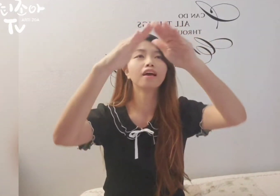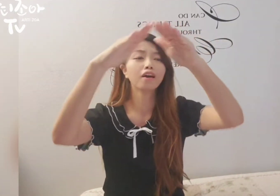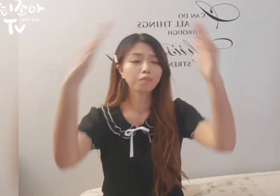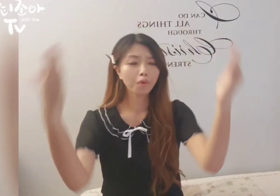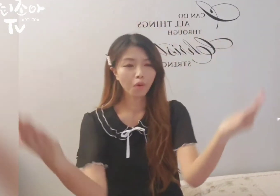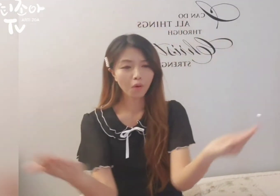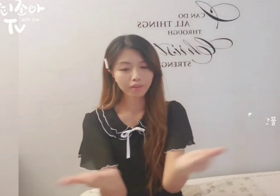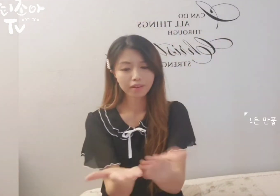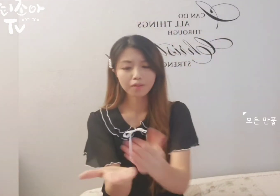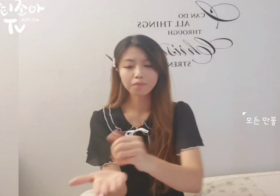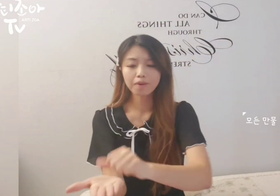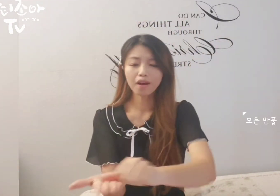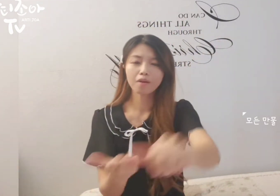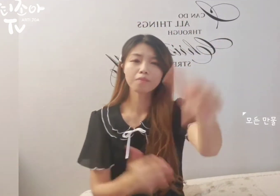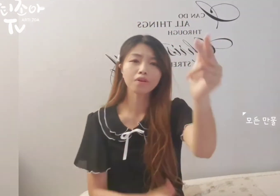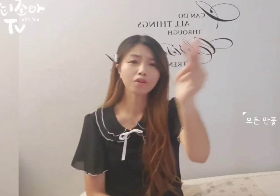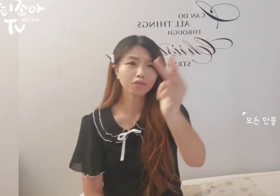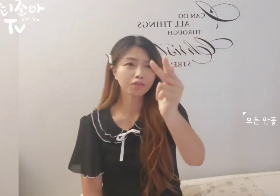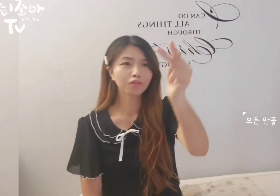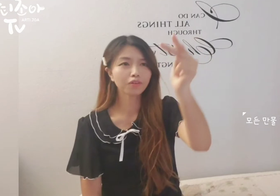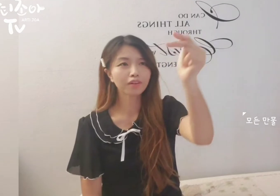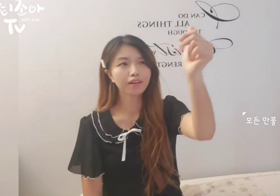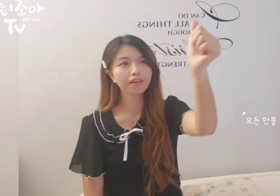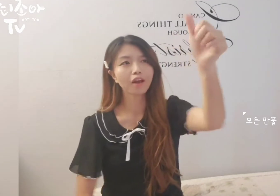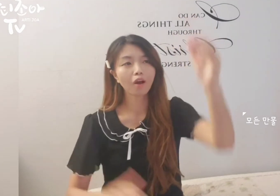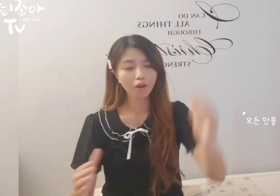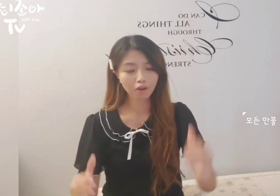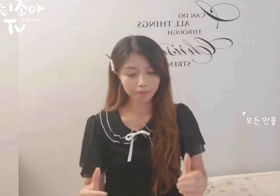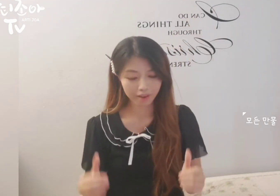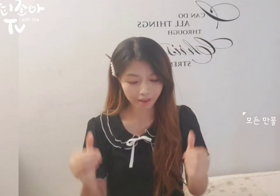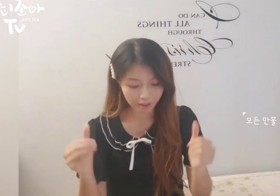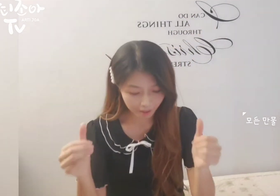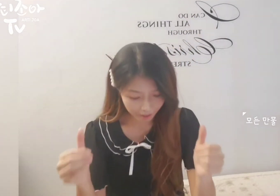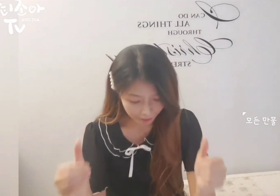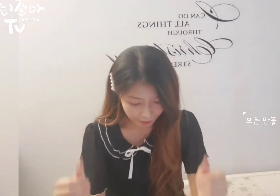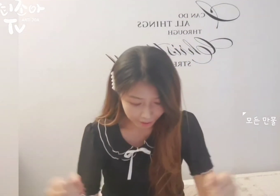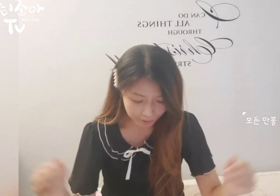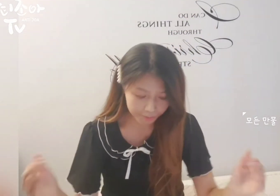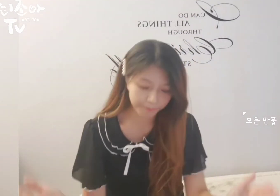모든 맘을 주를 경배해